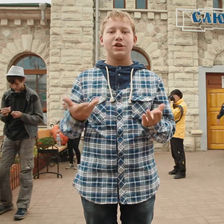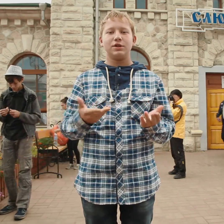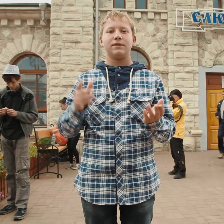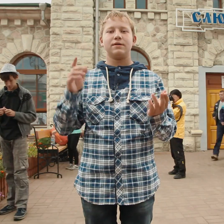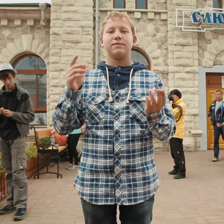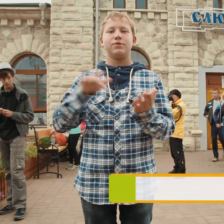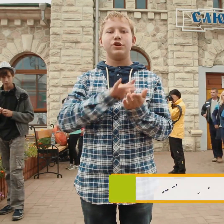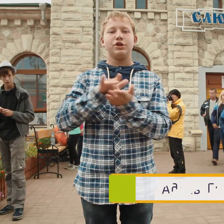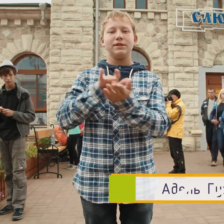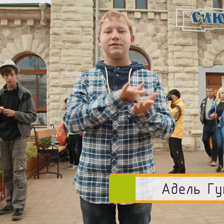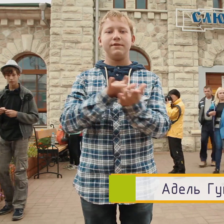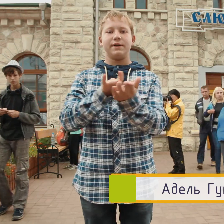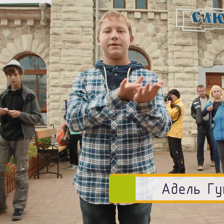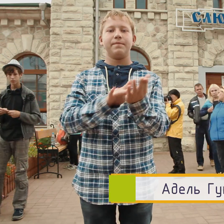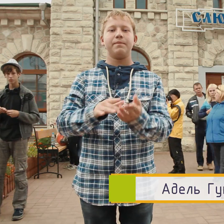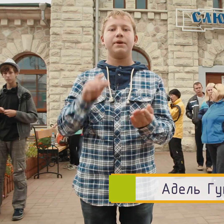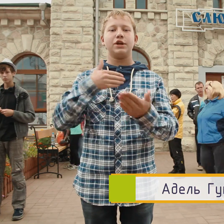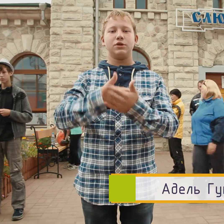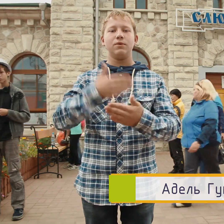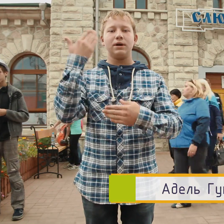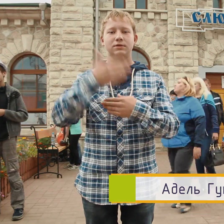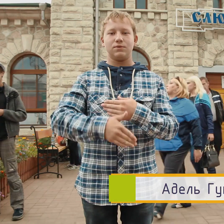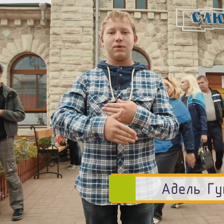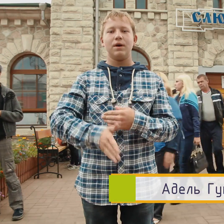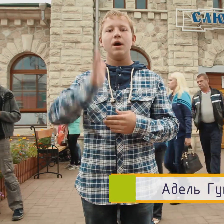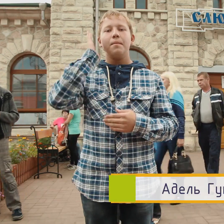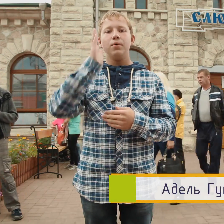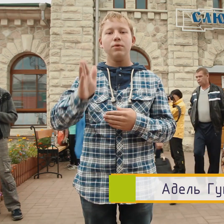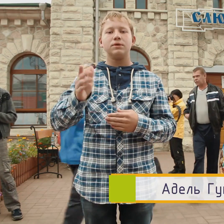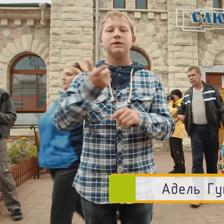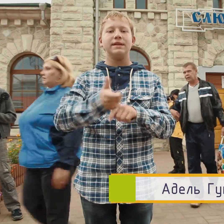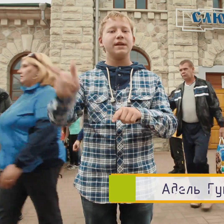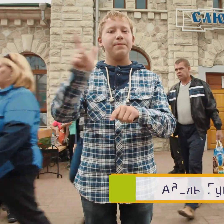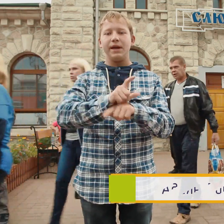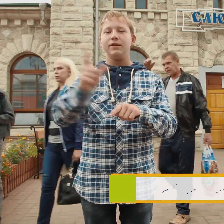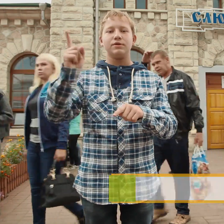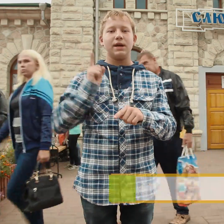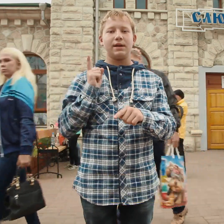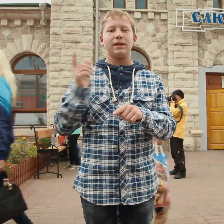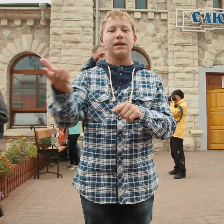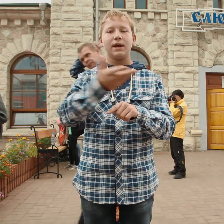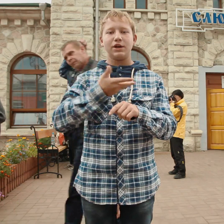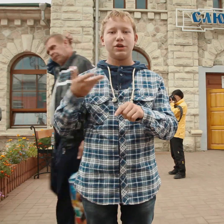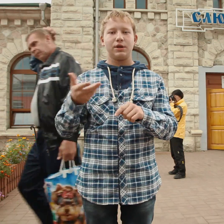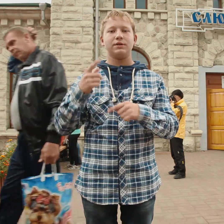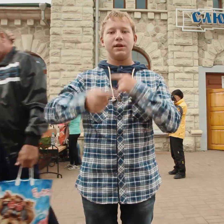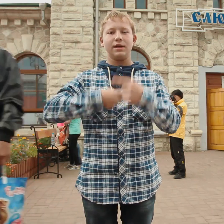Наше путешествие подошло к концу. Буду с нетерпением ждать нашей